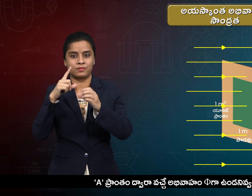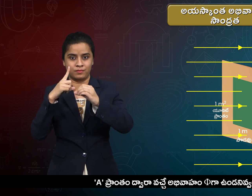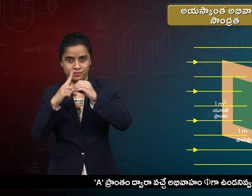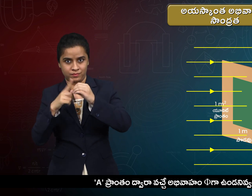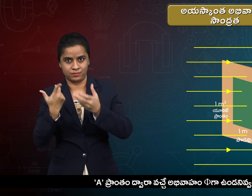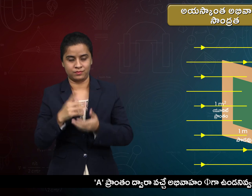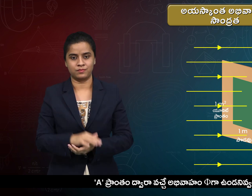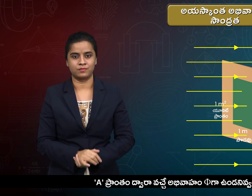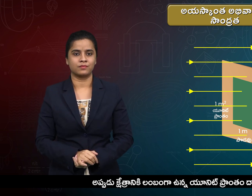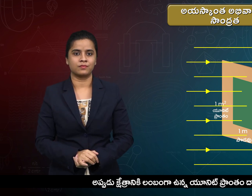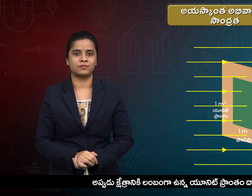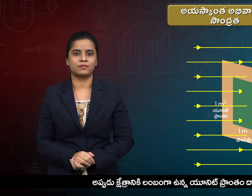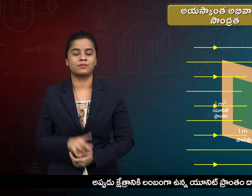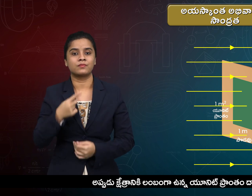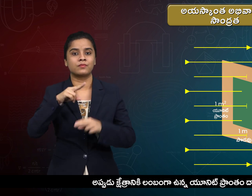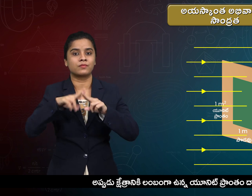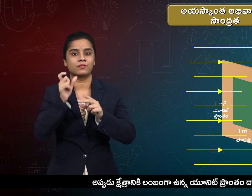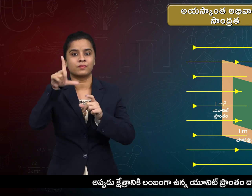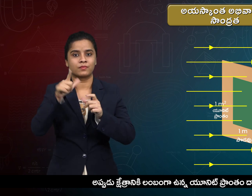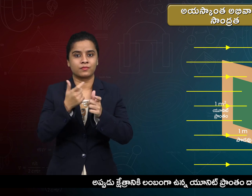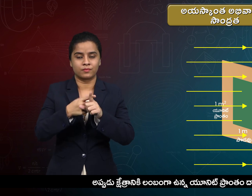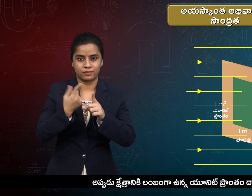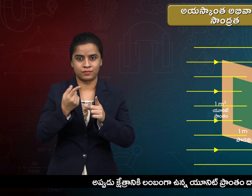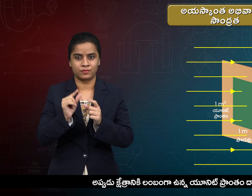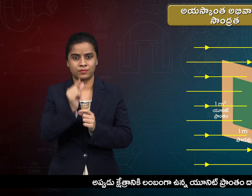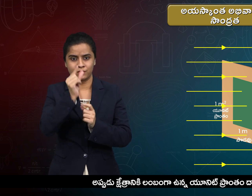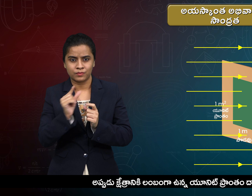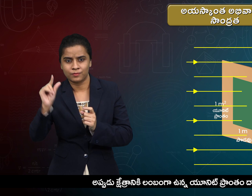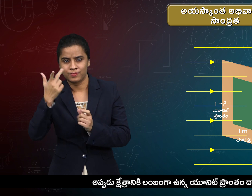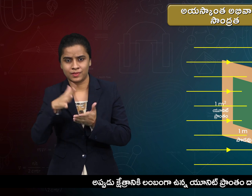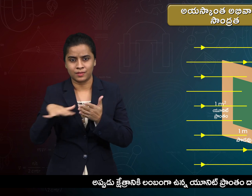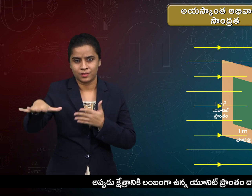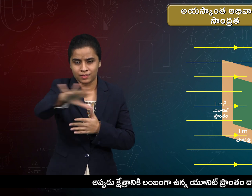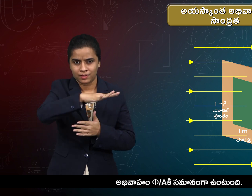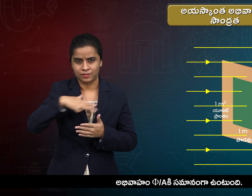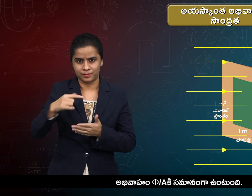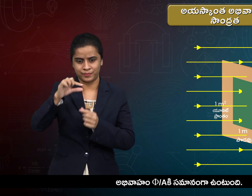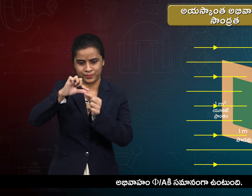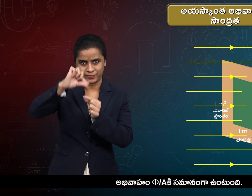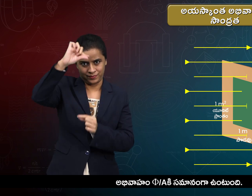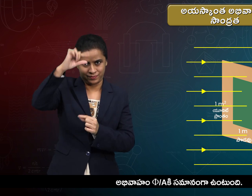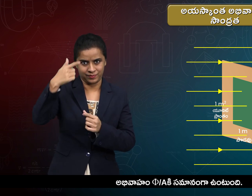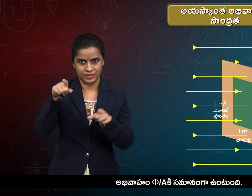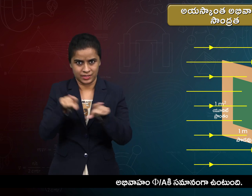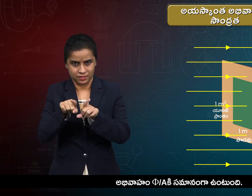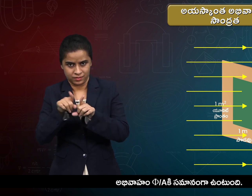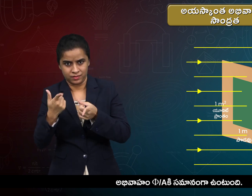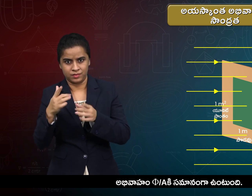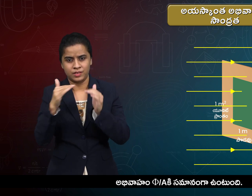ఉండనివ్వండి. అప్పుడు క్షేత్రానికి లంబంగా ఉన్న యూనిట్ ప్రాంతం ద్వారా అభివాహం π/aకి